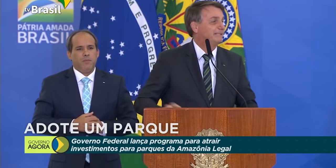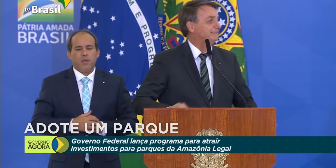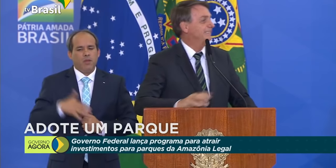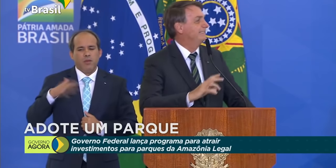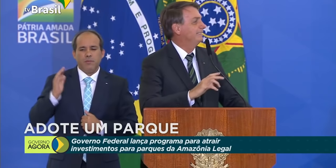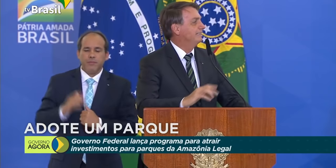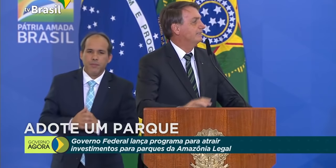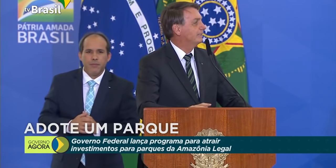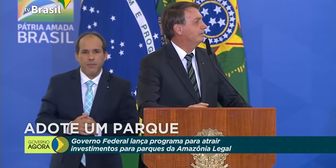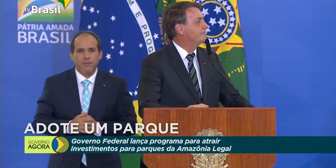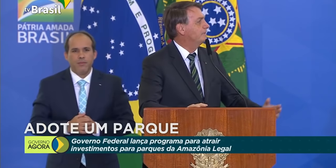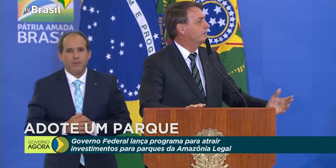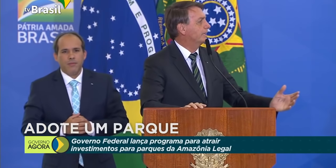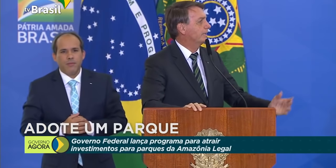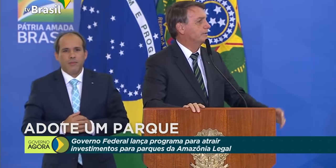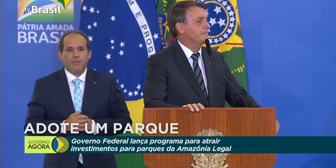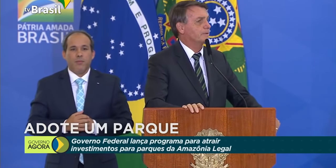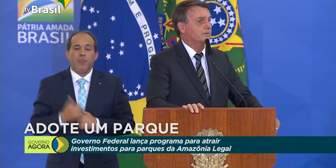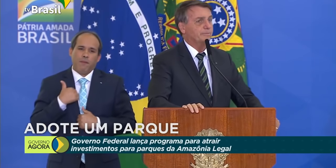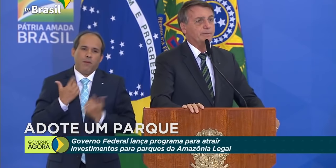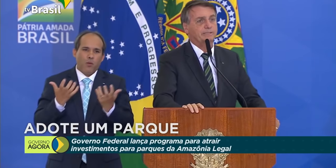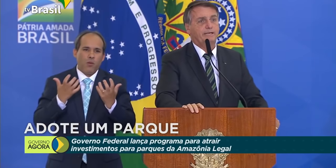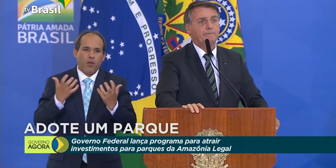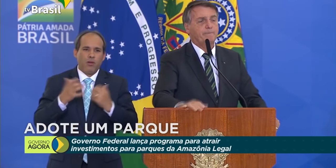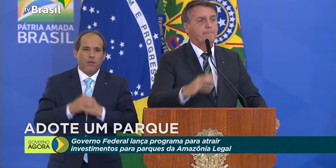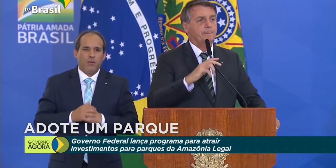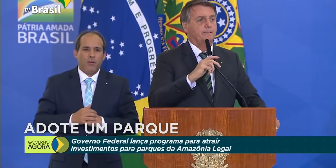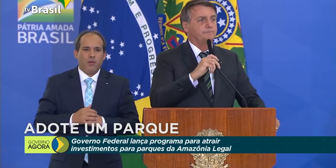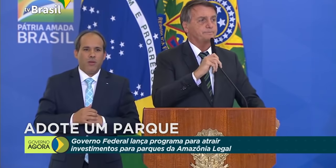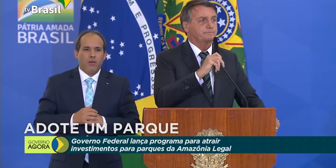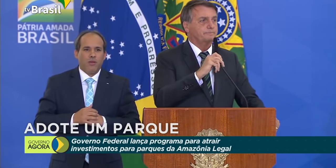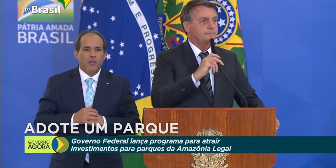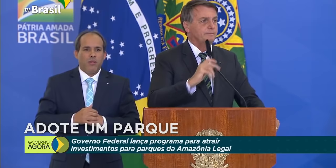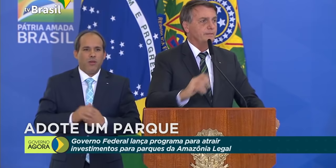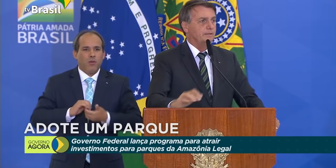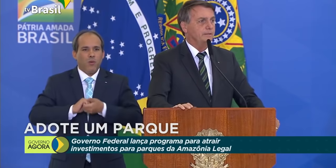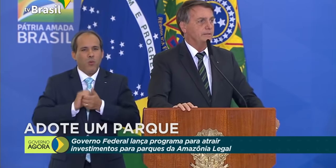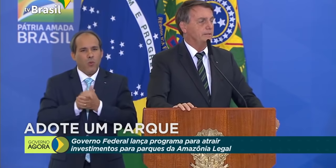Ah tá deixa para lá então eu quero cumprimentar